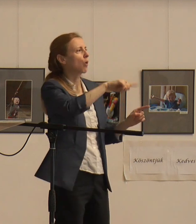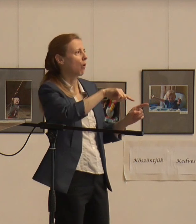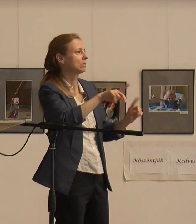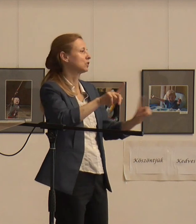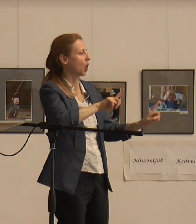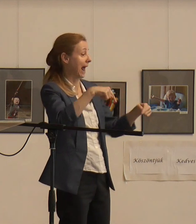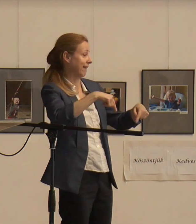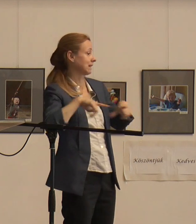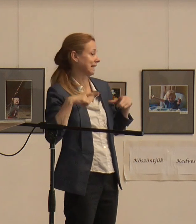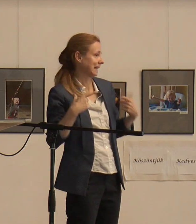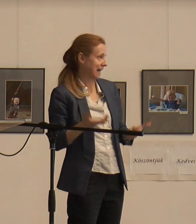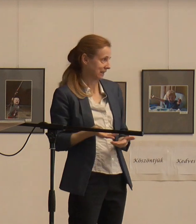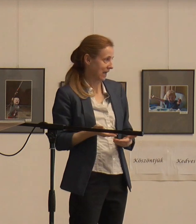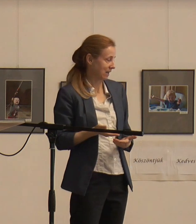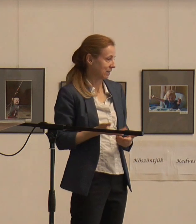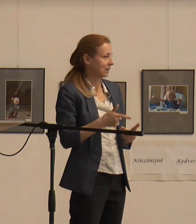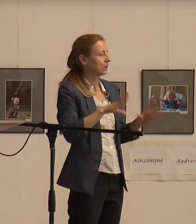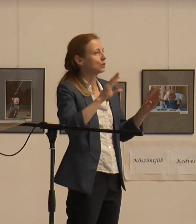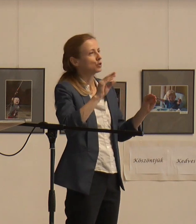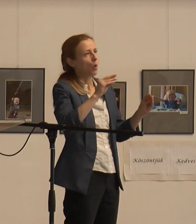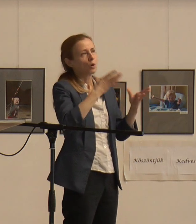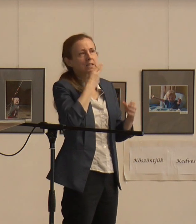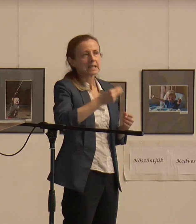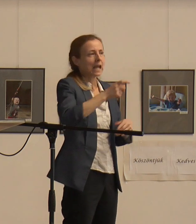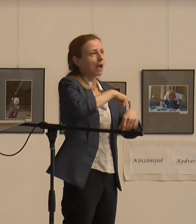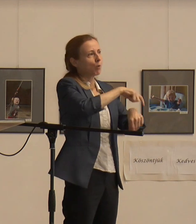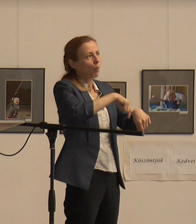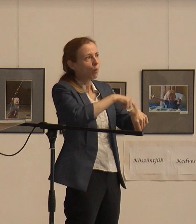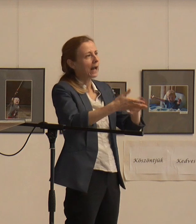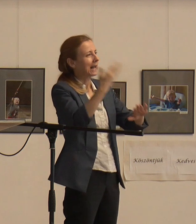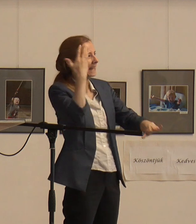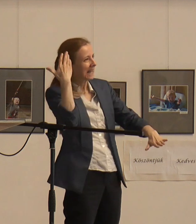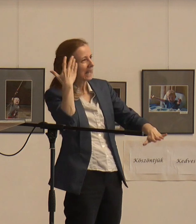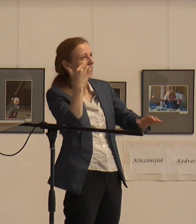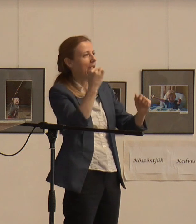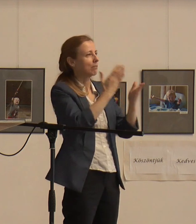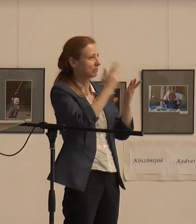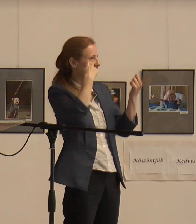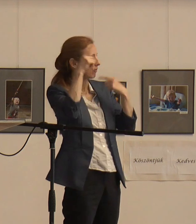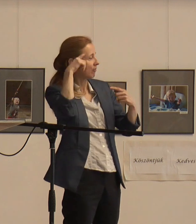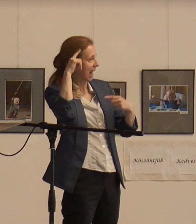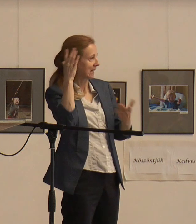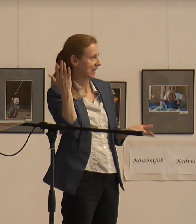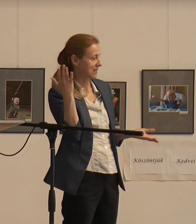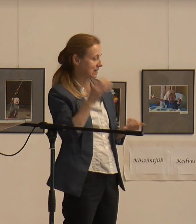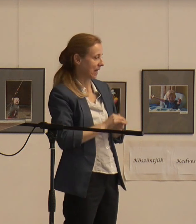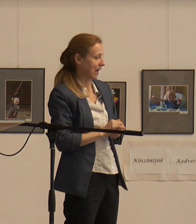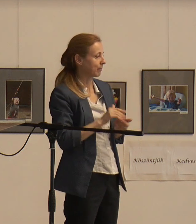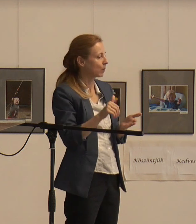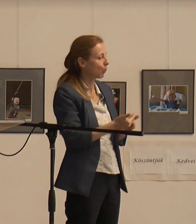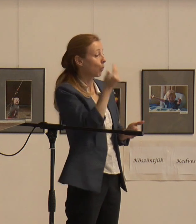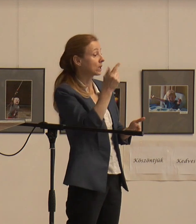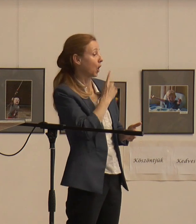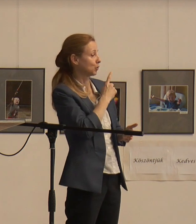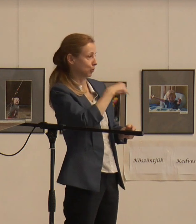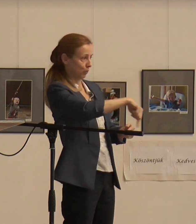talán itt értél, sok szép órát régen gyakran vendéztél, és újra